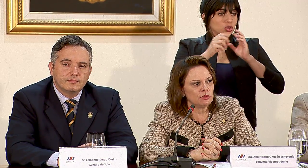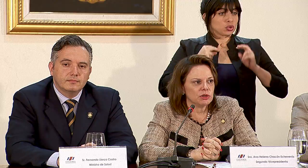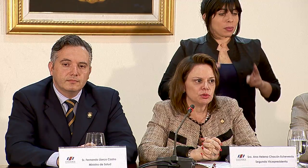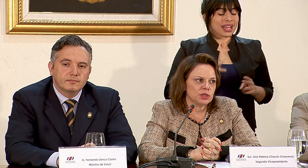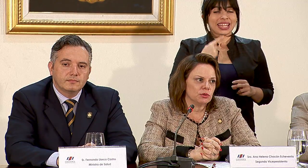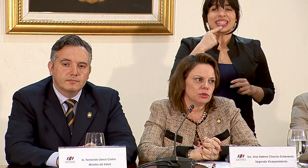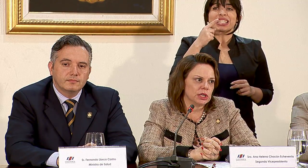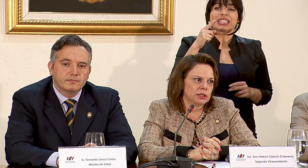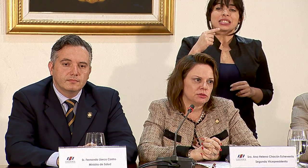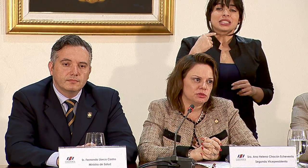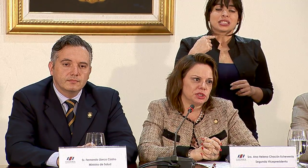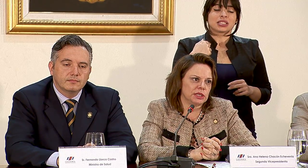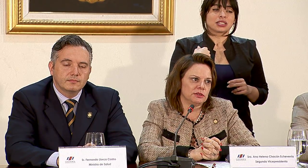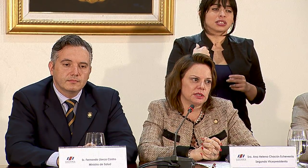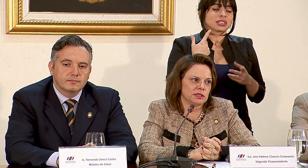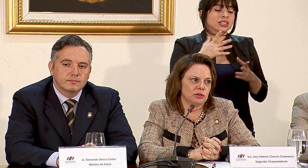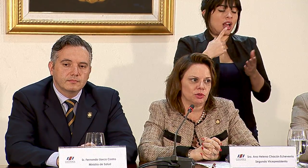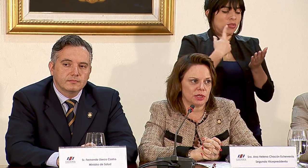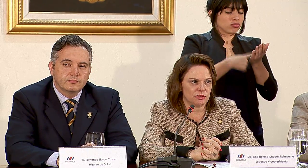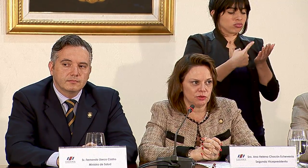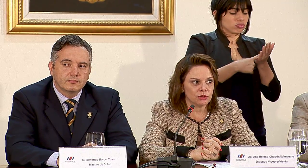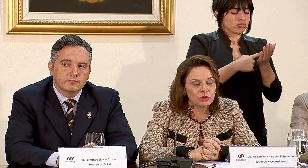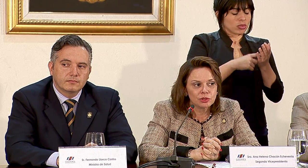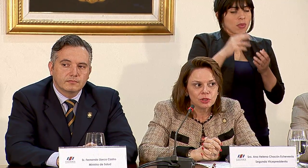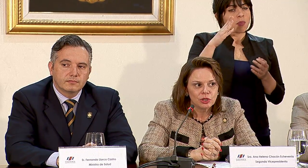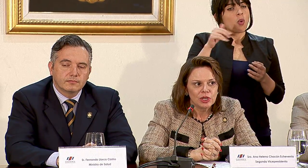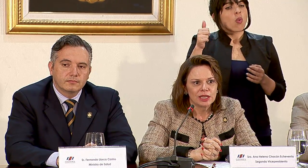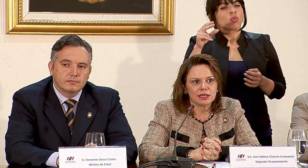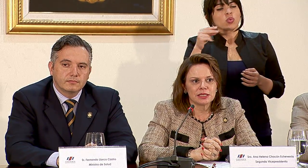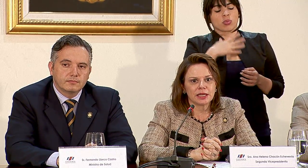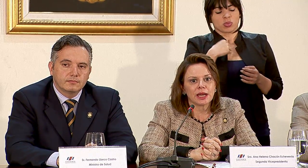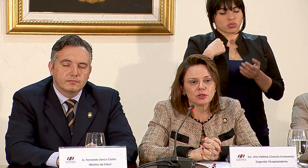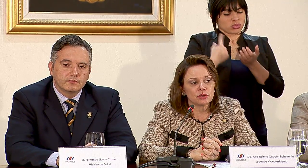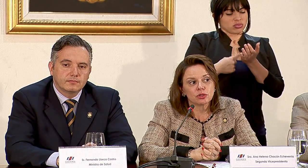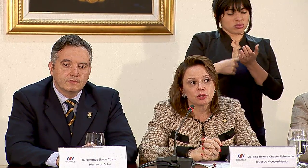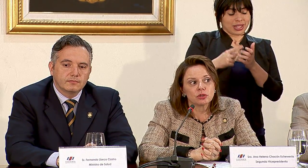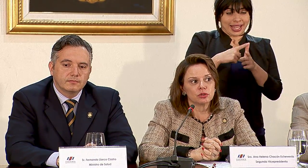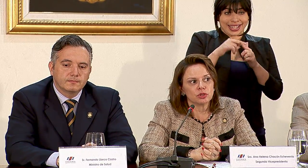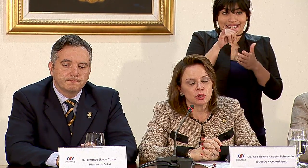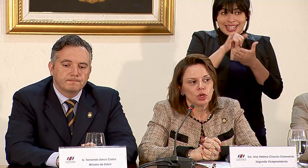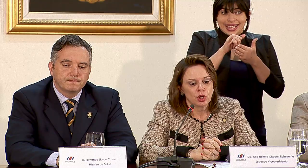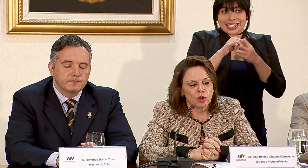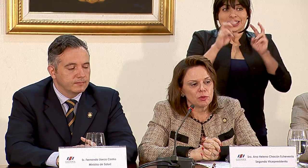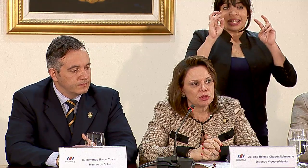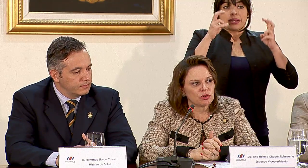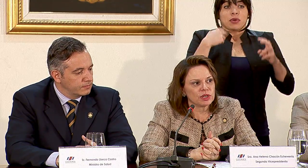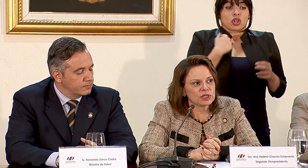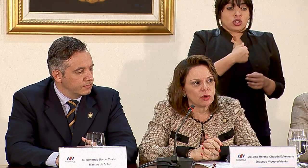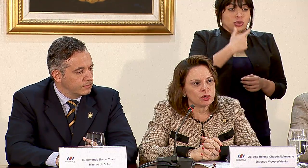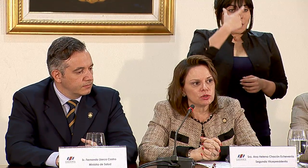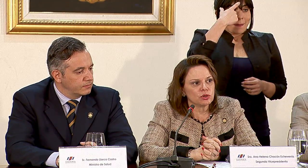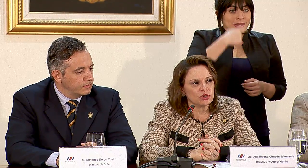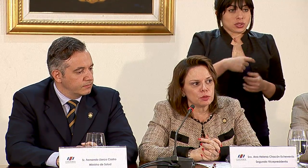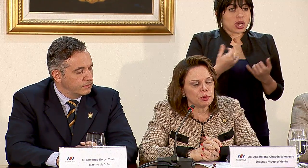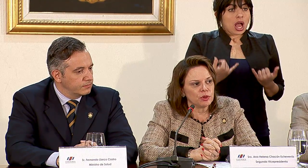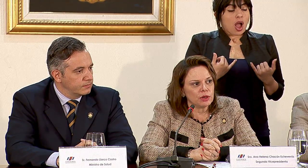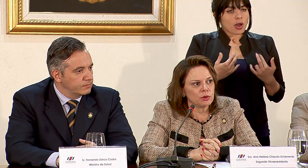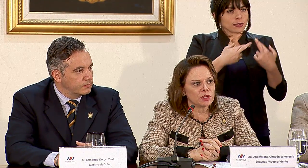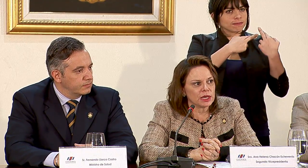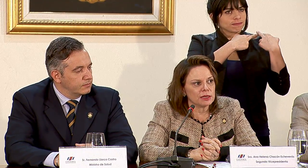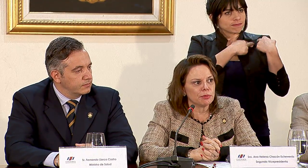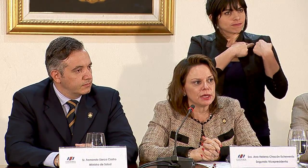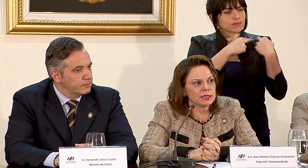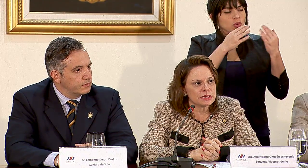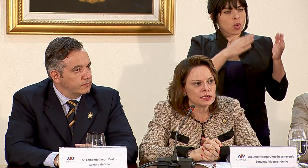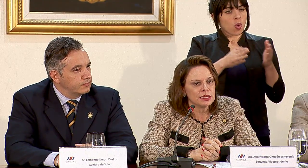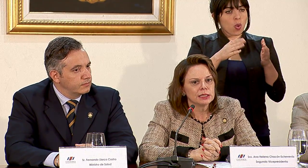y decirle, me gusta una de sus sentencias y otras no. En ese caso, nosotros, como personas que hoy nos corresponde